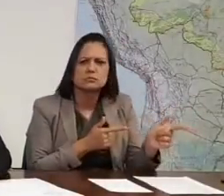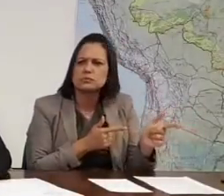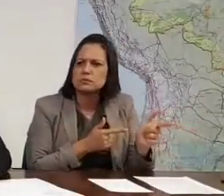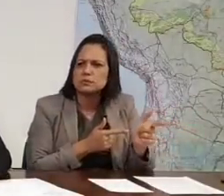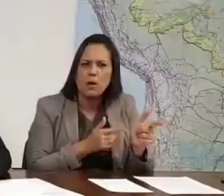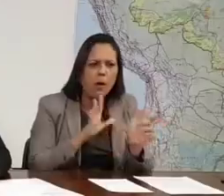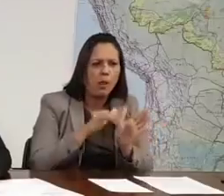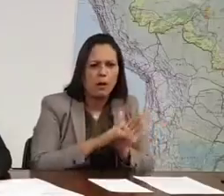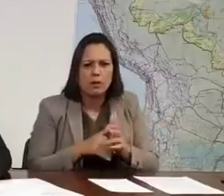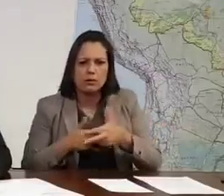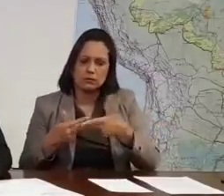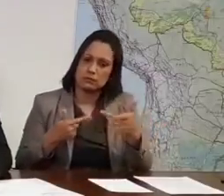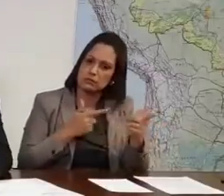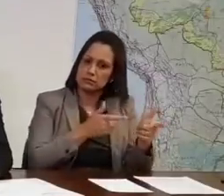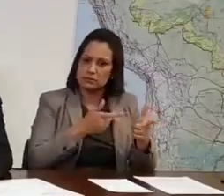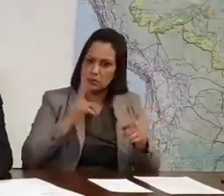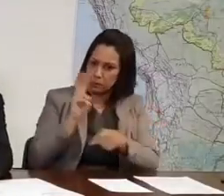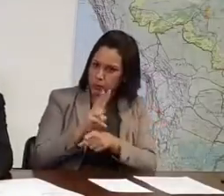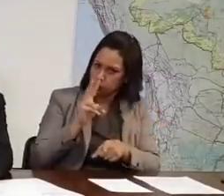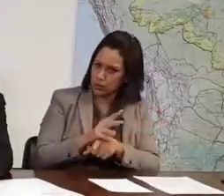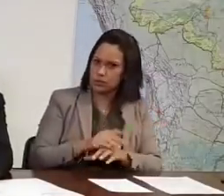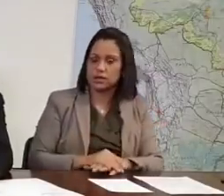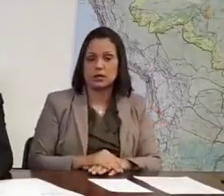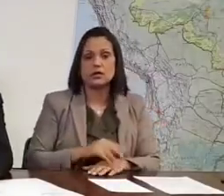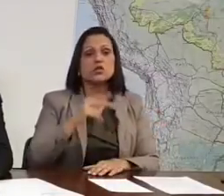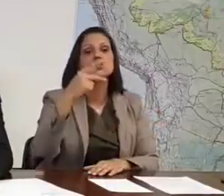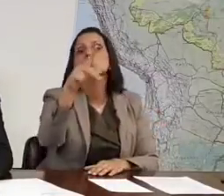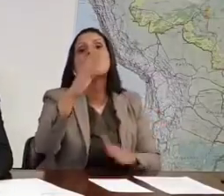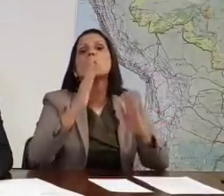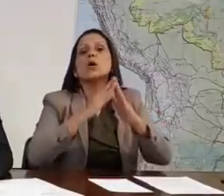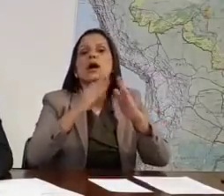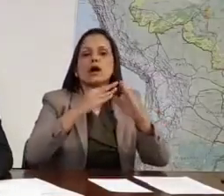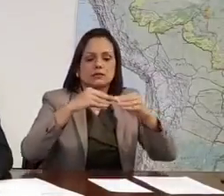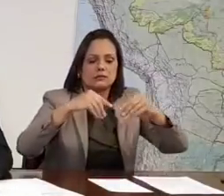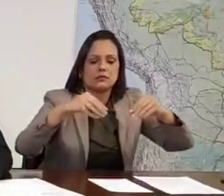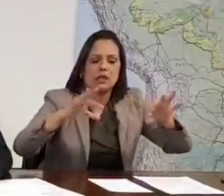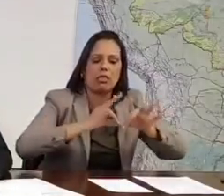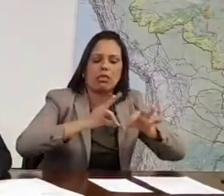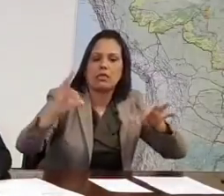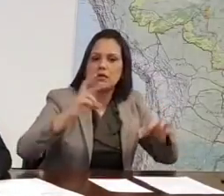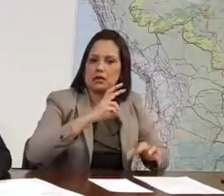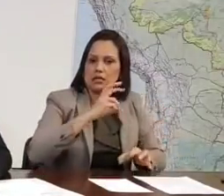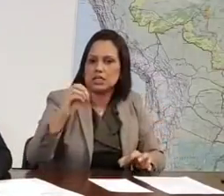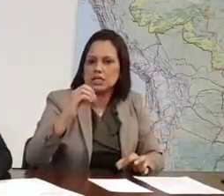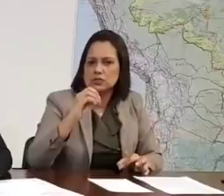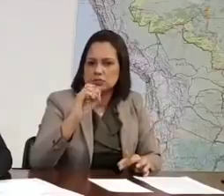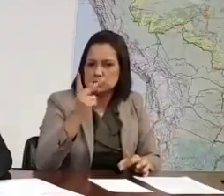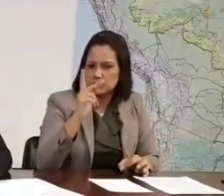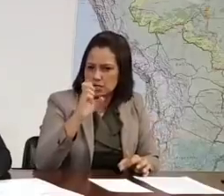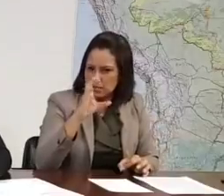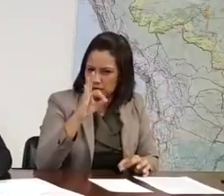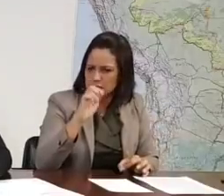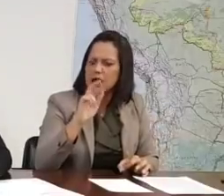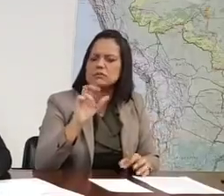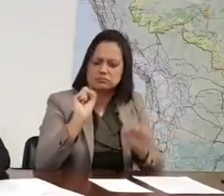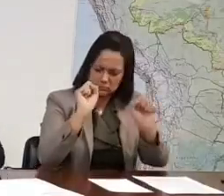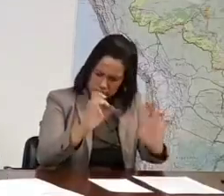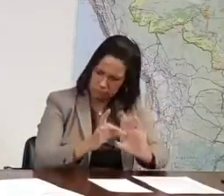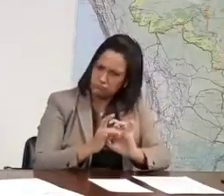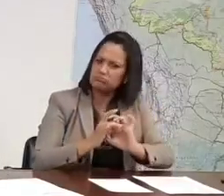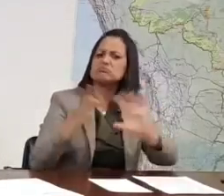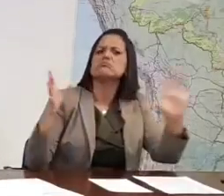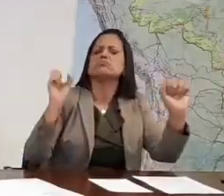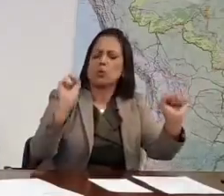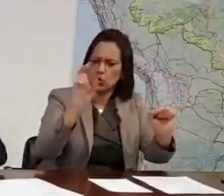da sua propriedade, né? Se a tua terra aí tem 500 hectares, você vai poder usar essa arma dentro dos 500 hectares sem qualquer problema. Digo